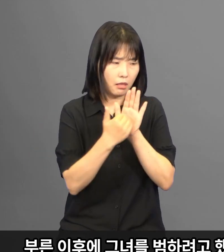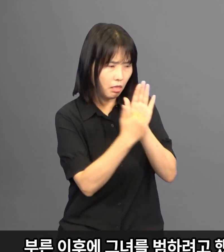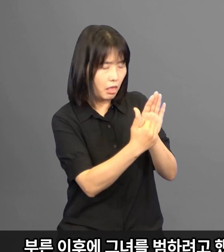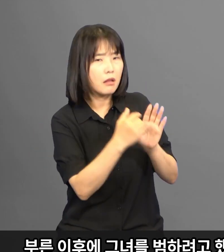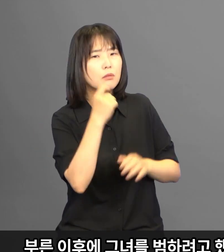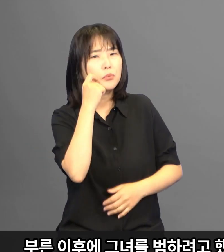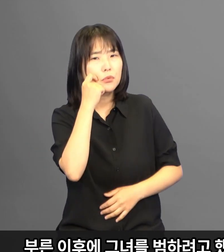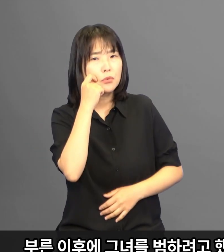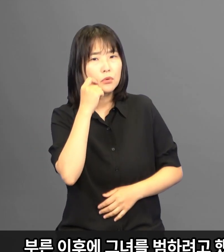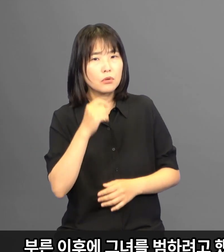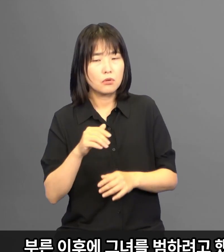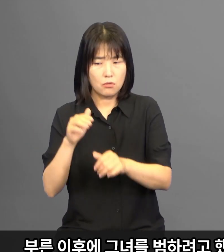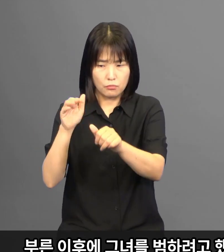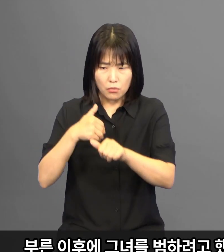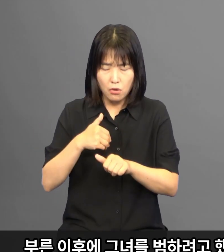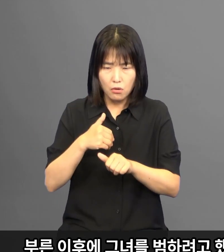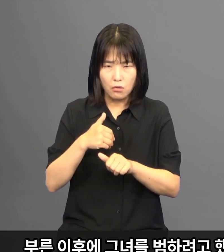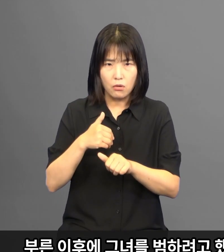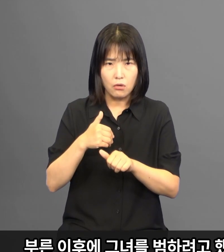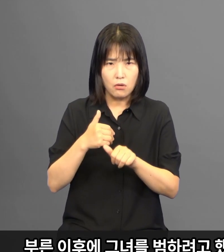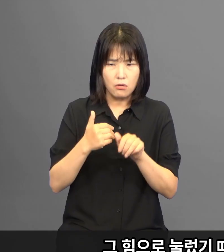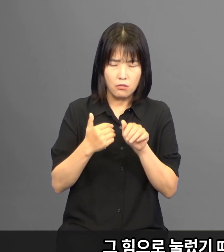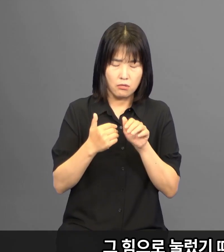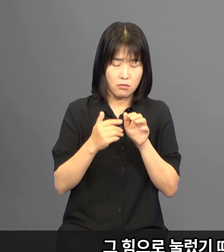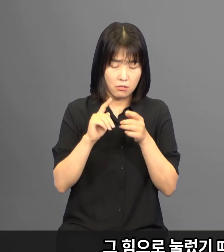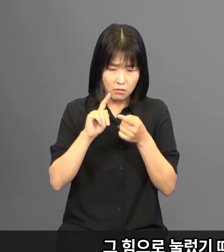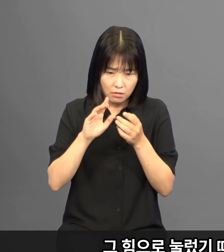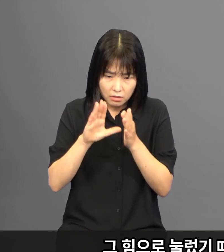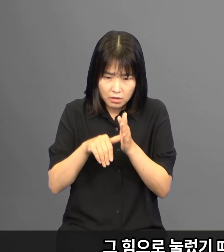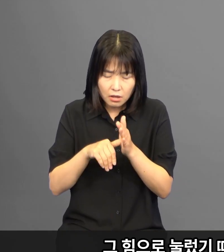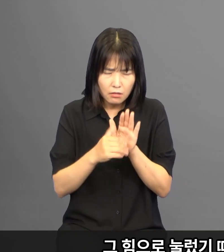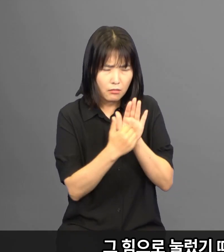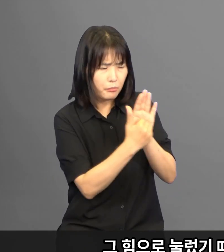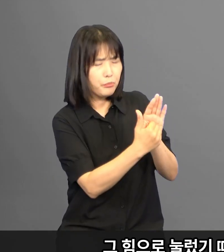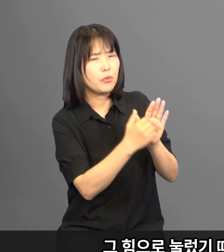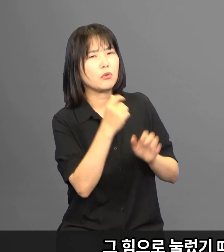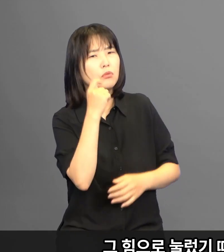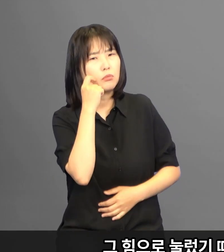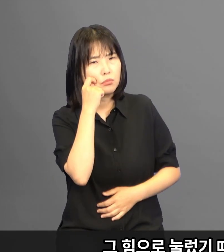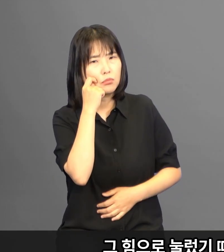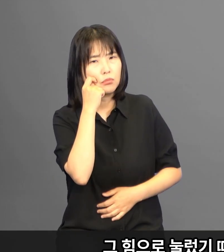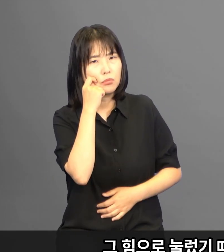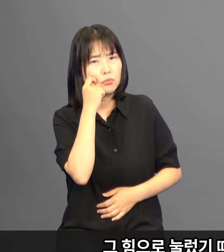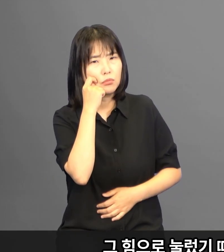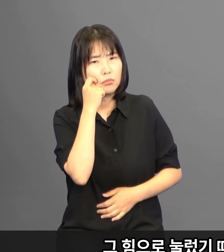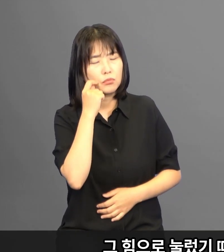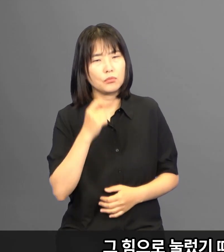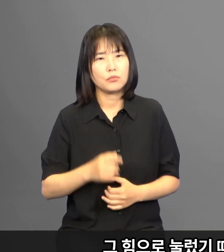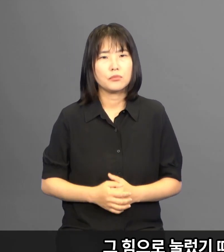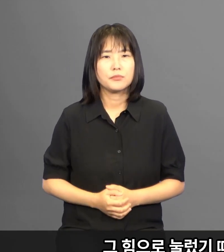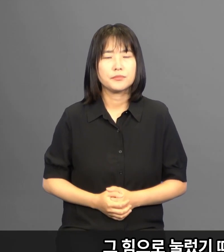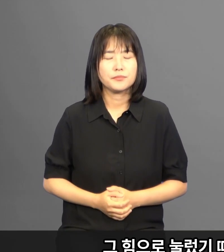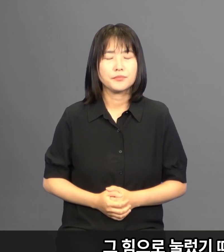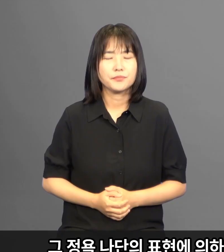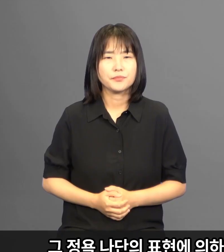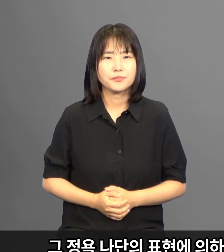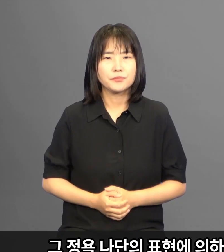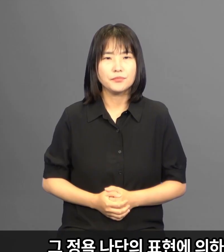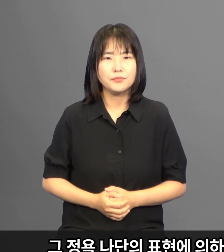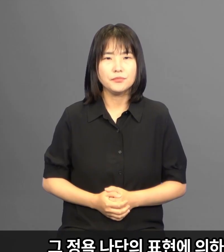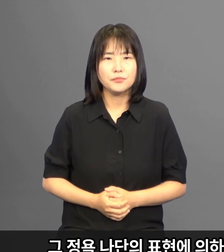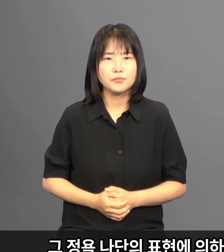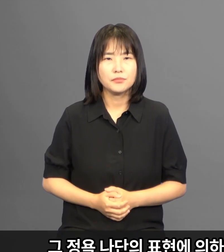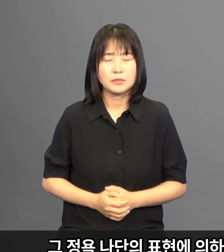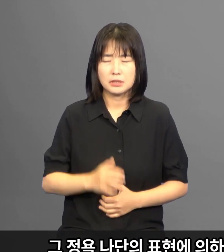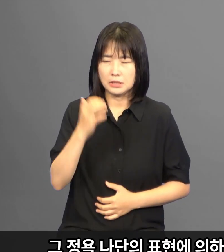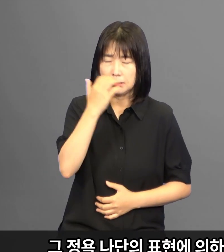그녀를 범하려고 했을 때 그녀가 거절할 수 있었겠냐고요. 그 힘으로 눌렀기 때문에 피해를 입은 것이죠. 그